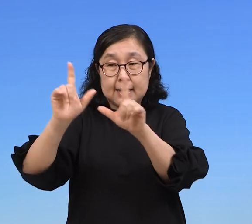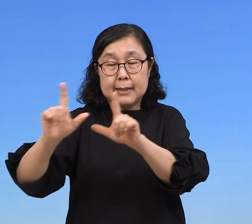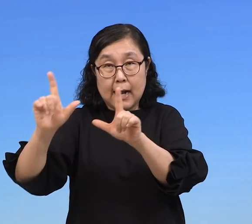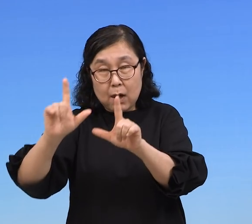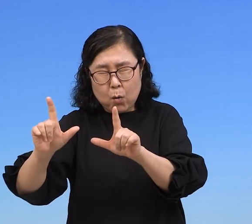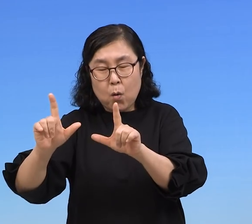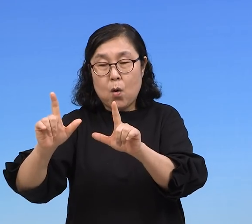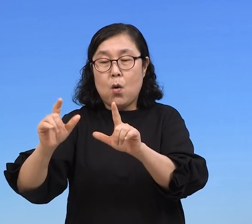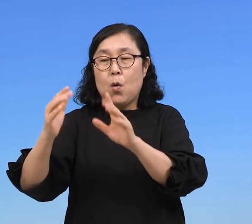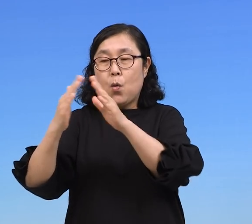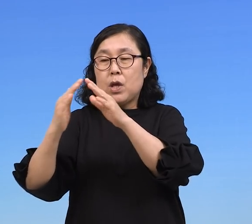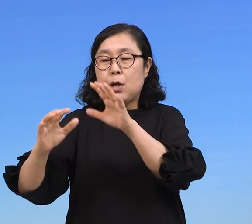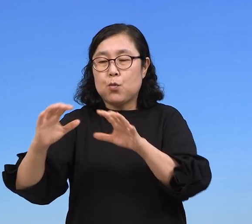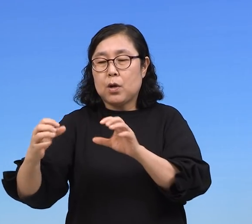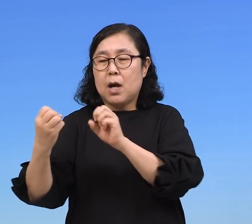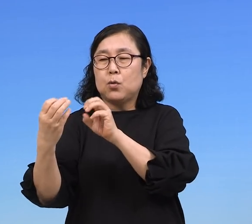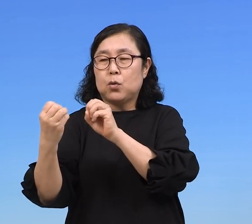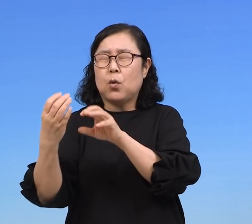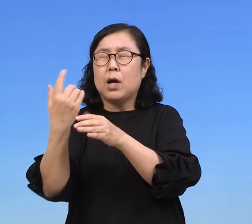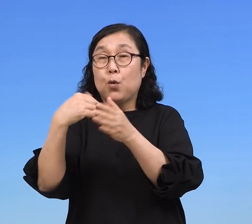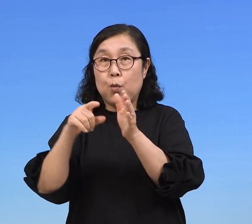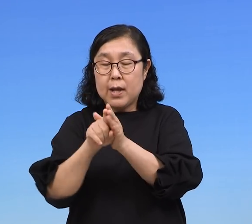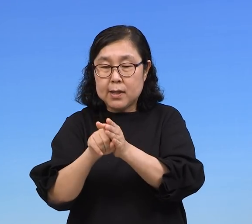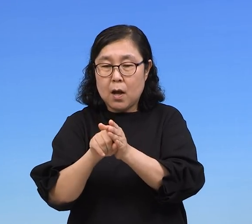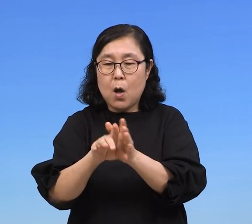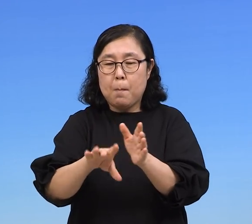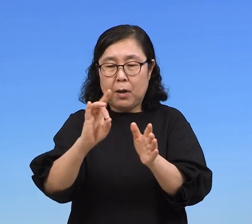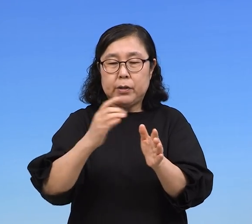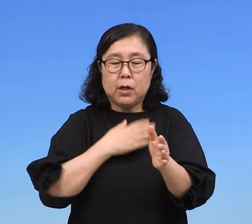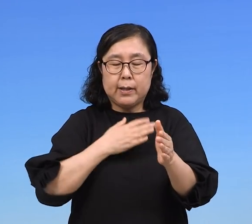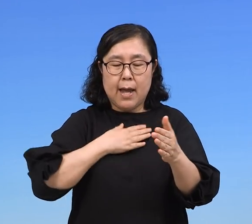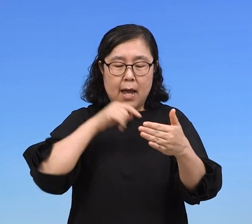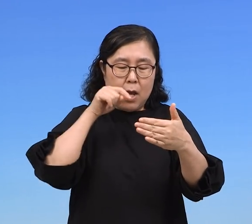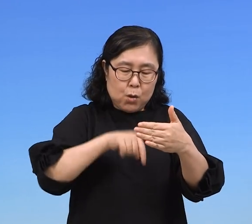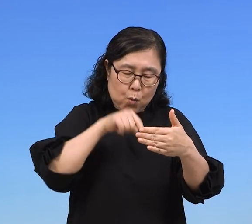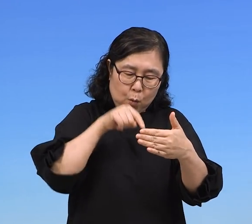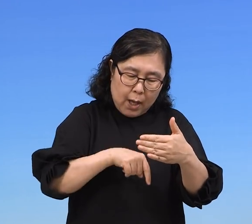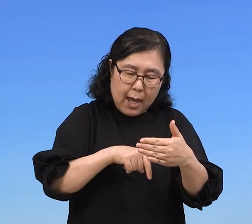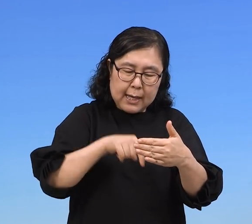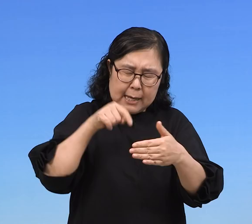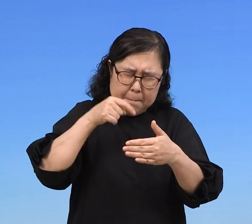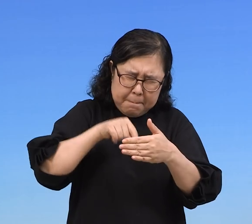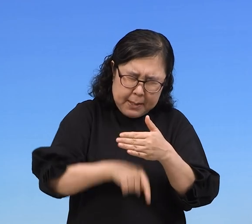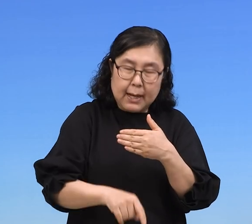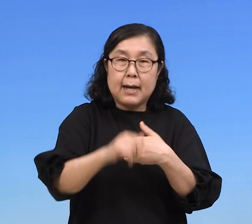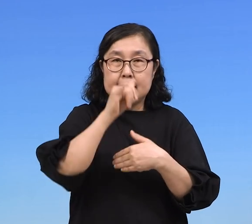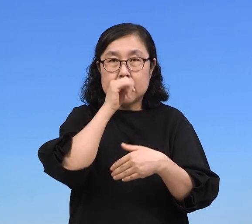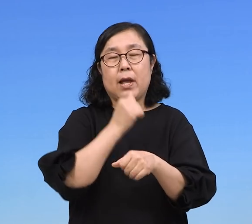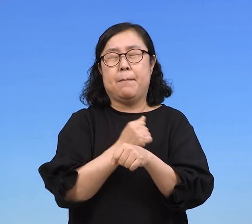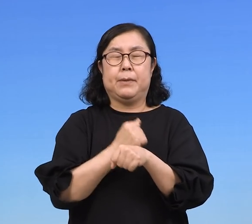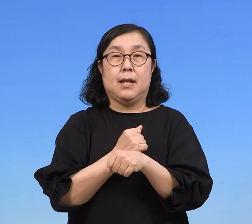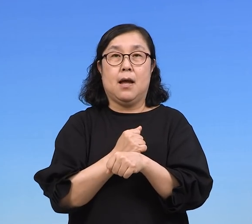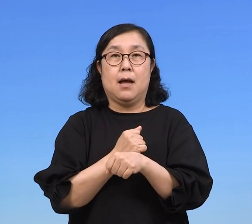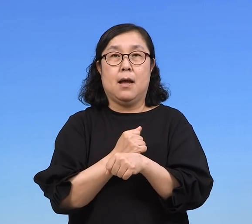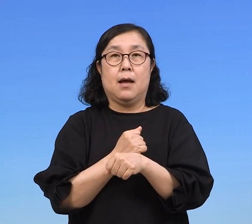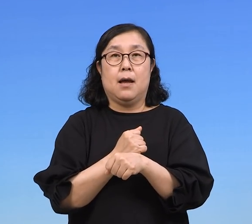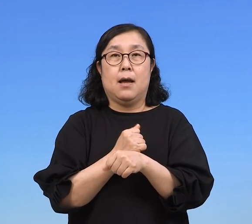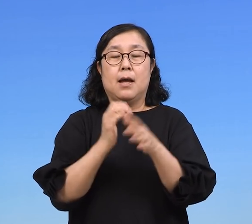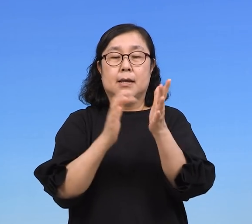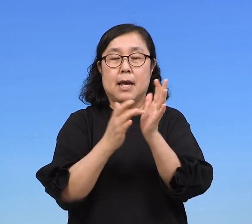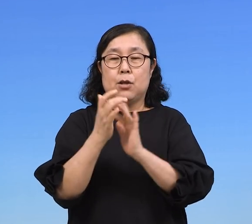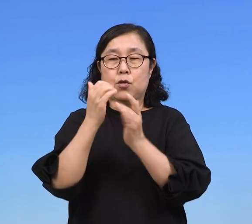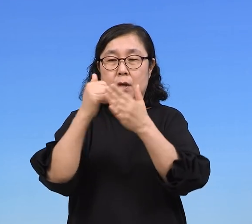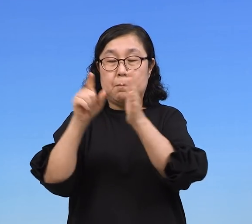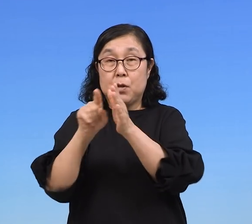먼저 내 내면의 깊이가, 그래서 내 내면에게 집중하는 게 필요하다는 그 얘기거든요. 예수 믿는